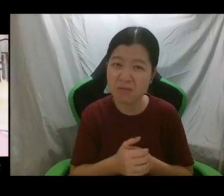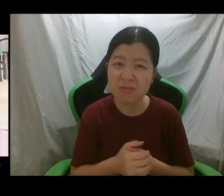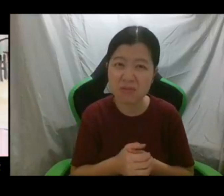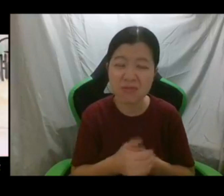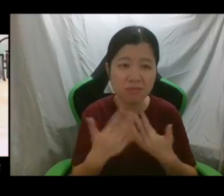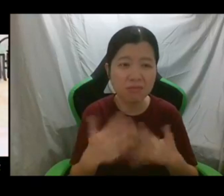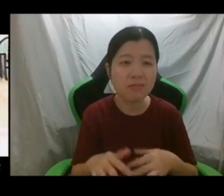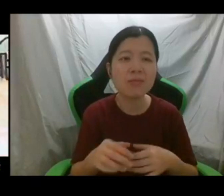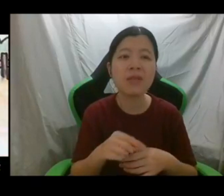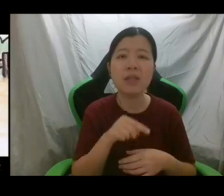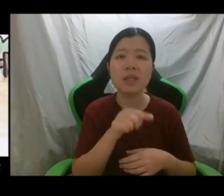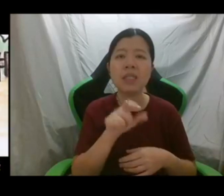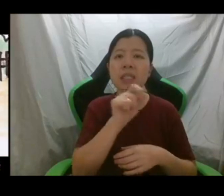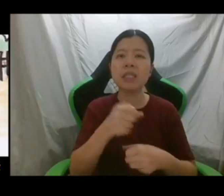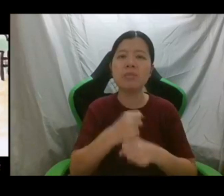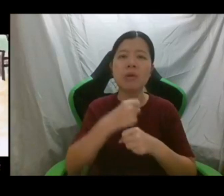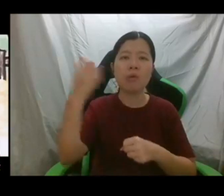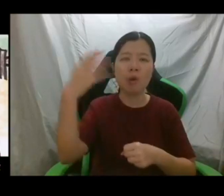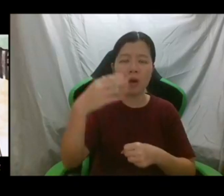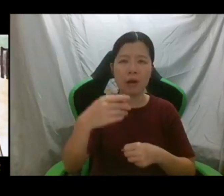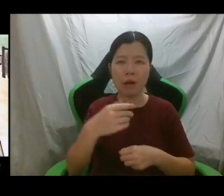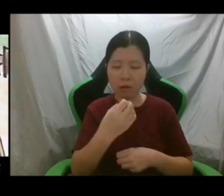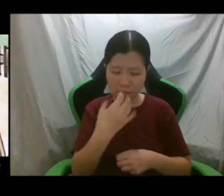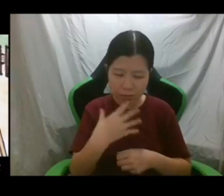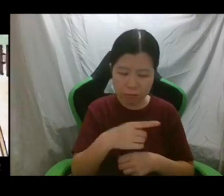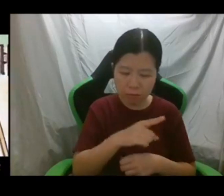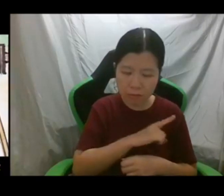呢個時候，司馬光同自己講：